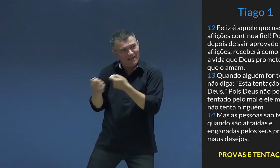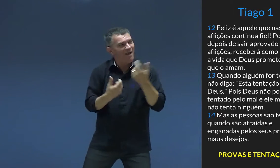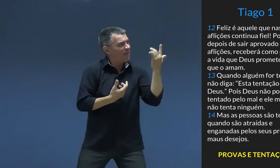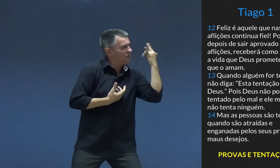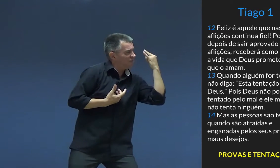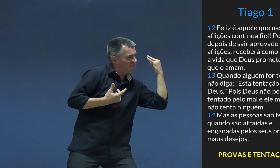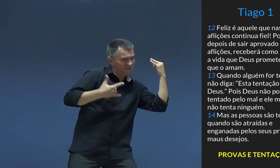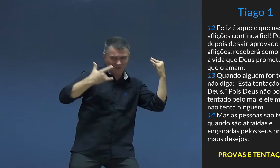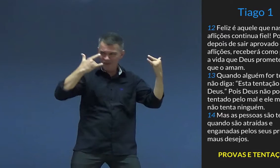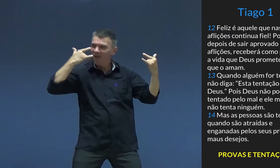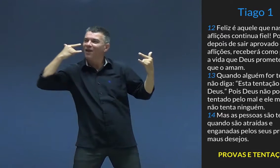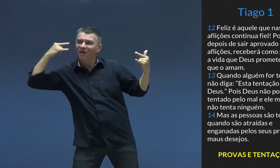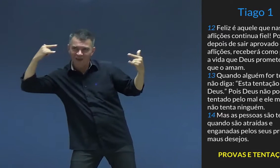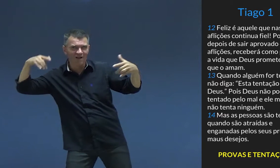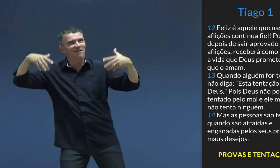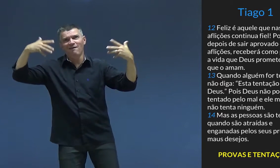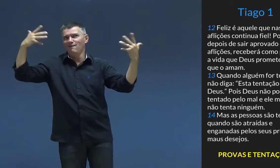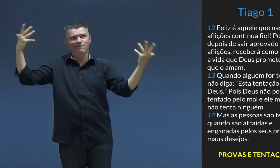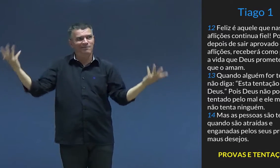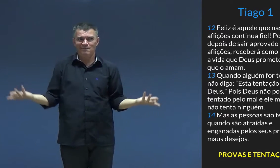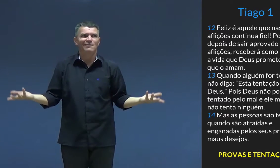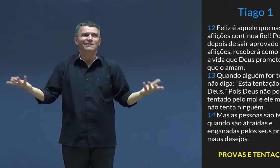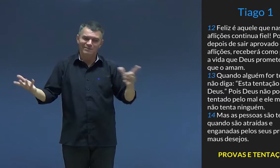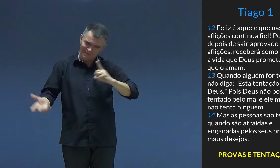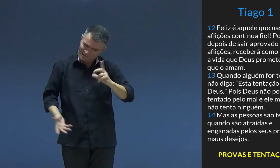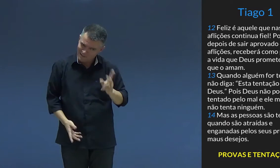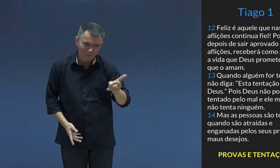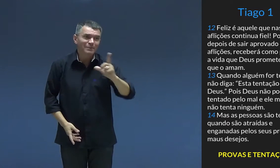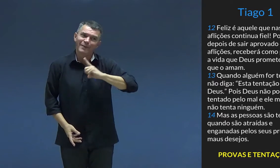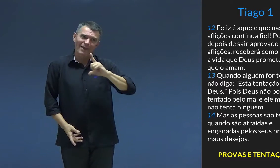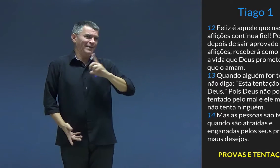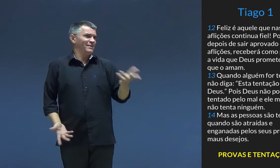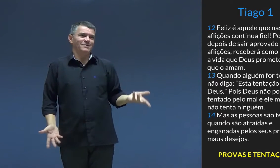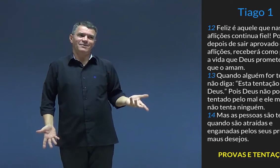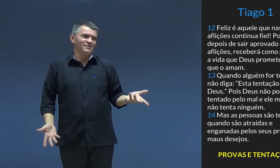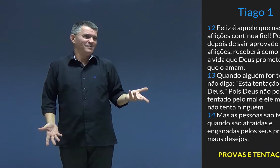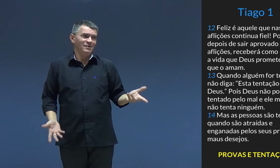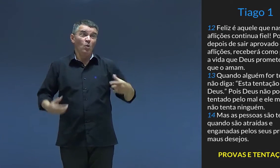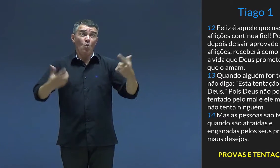está lá, fazendo tentações para a sua vida, querendo te influenciar em certas coisas o tempo todo.